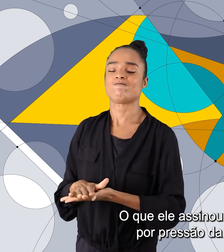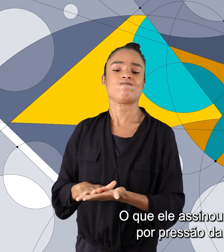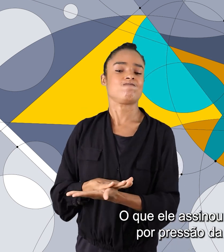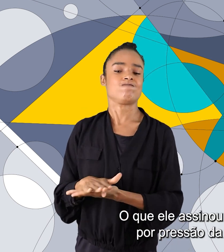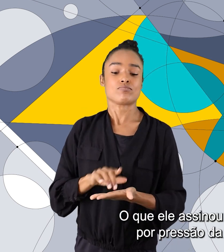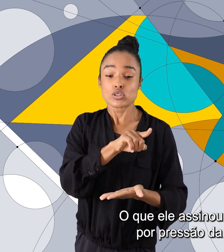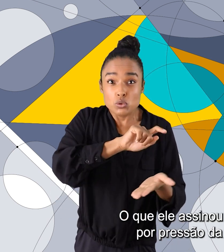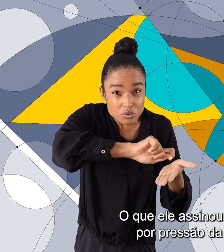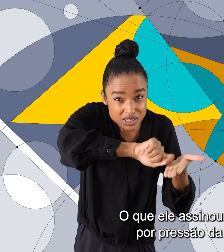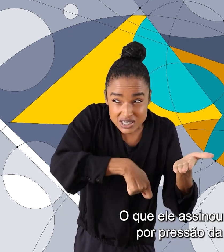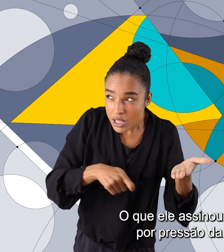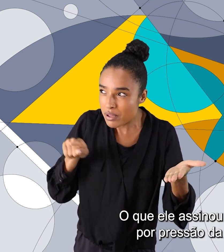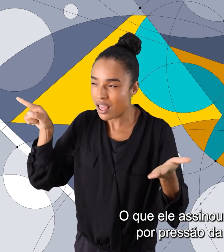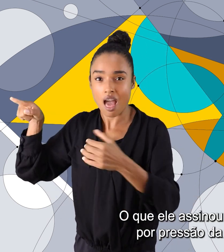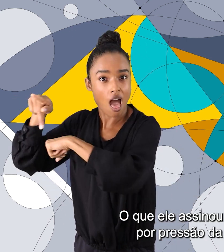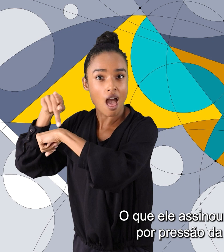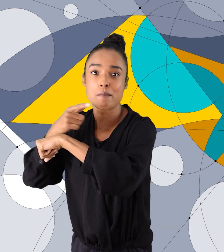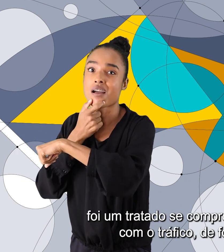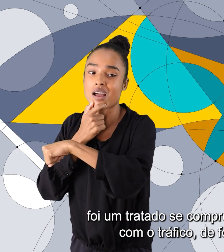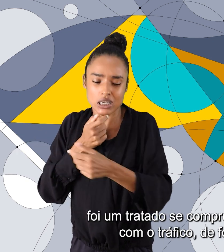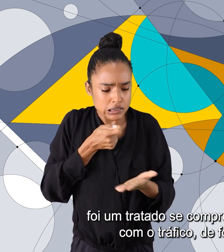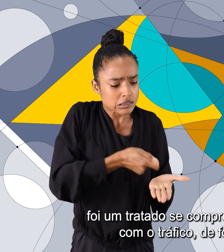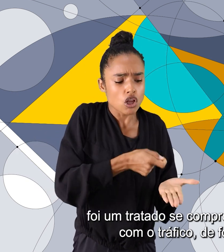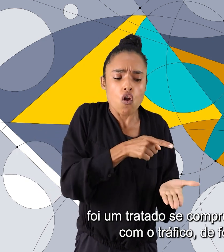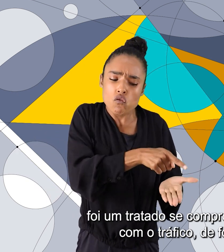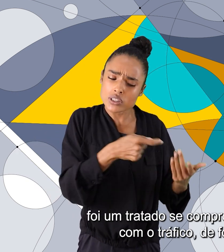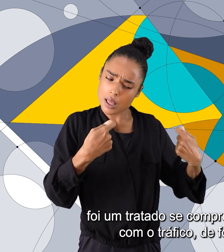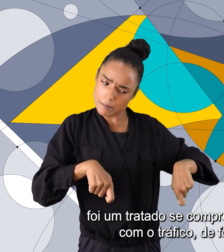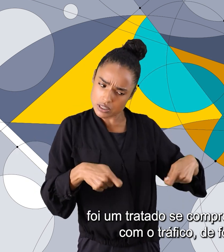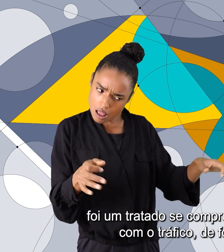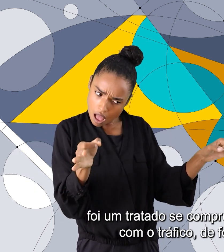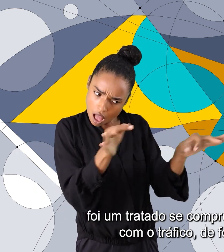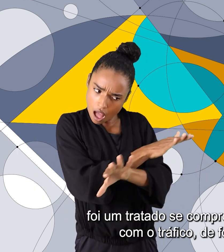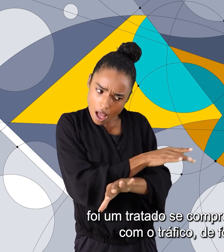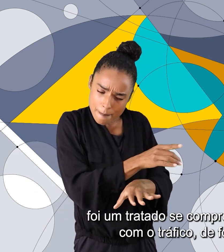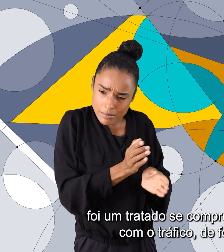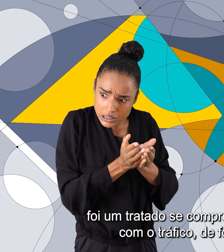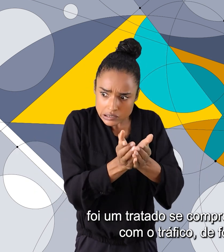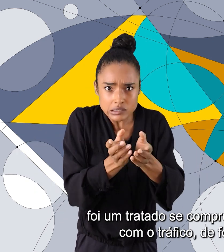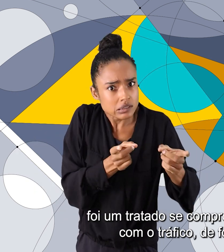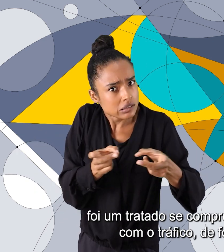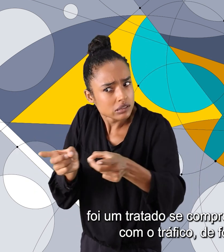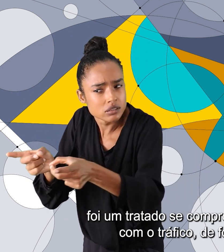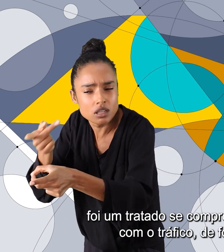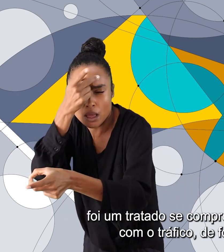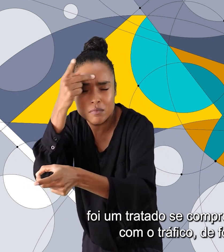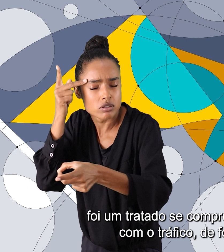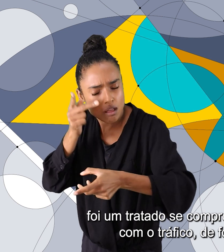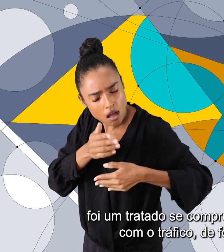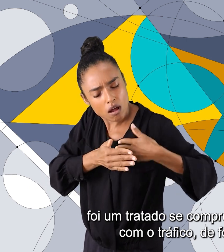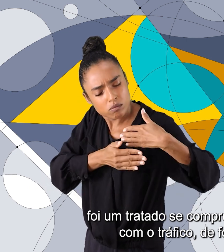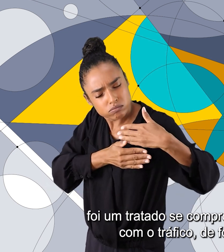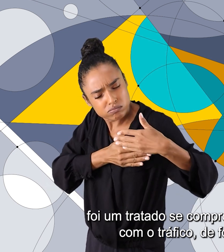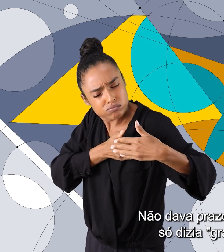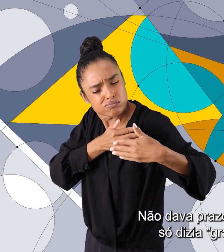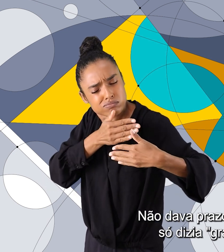assinou naquele ano, por pressão da Inglaterra, foi um tratado se comprometendo a acabar com o tráfico de forma